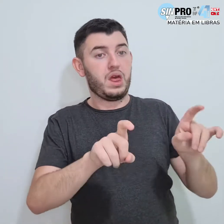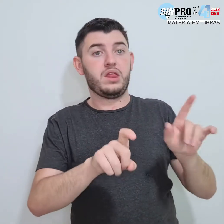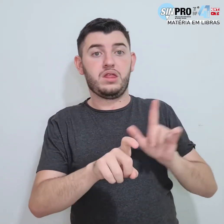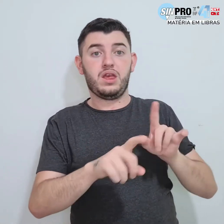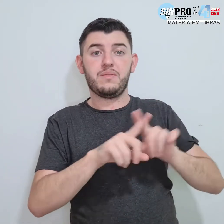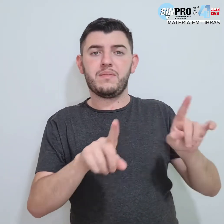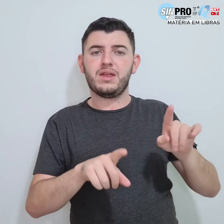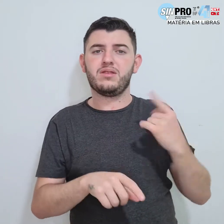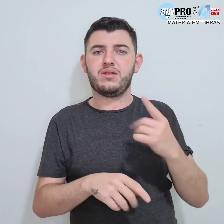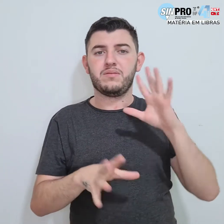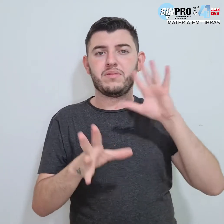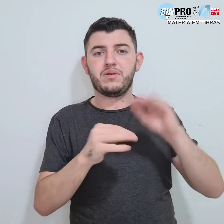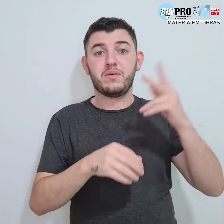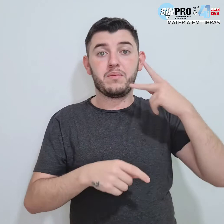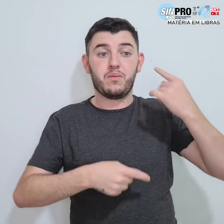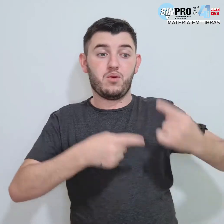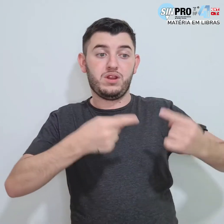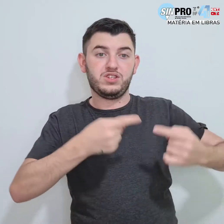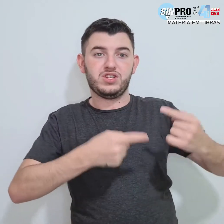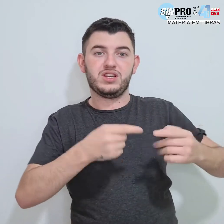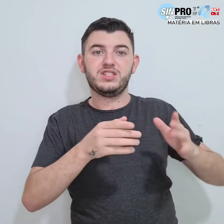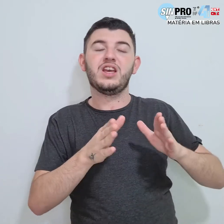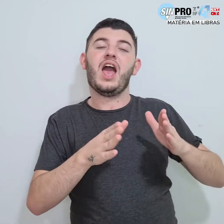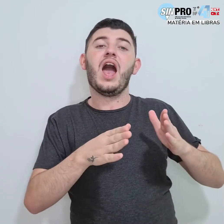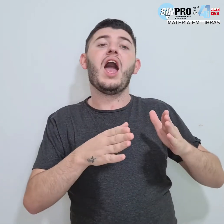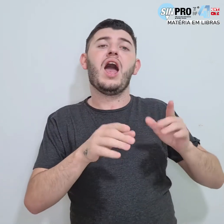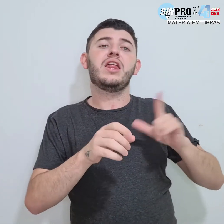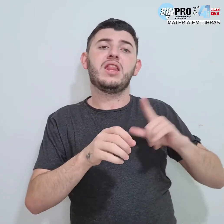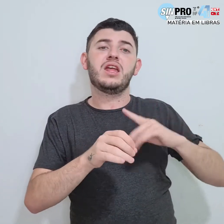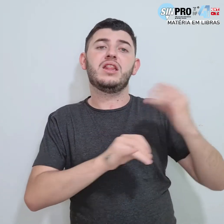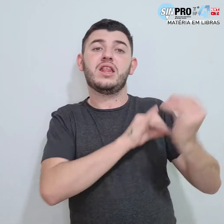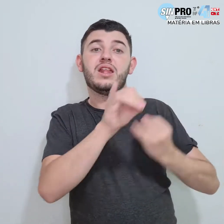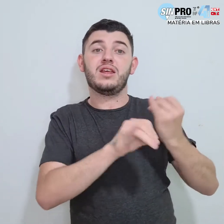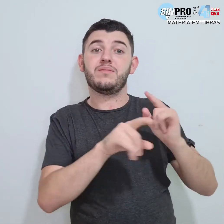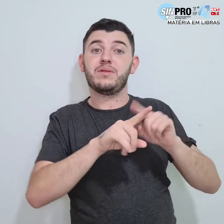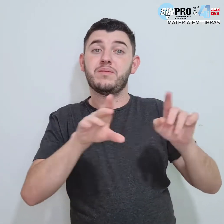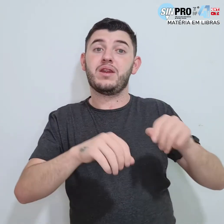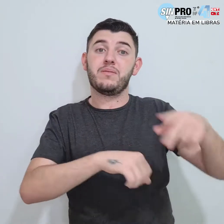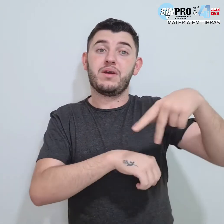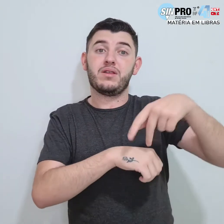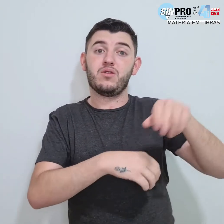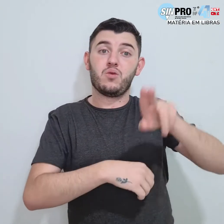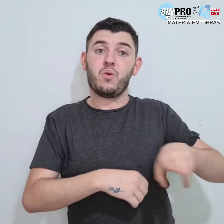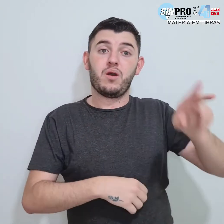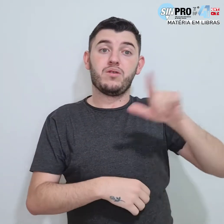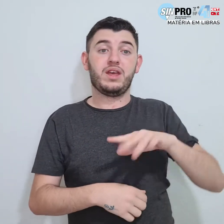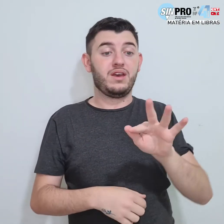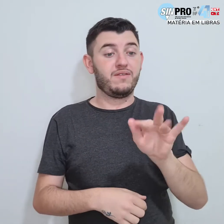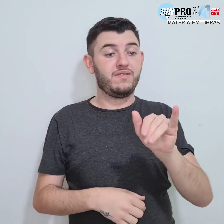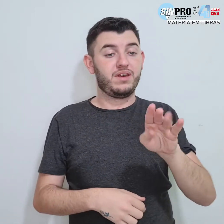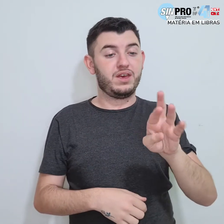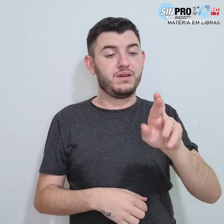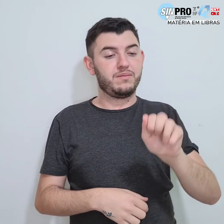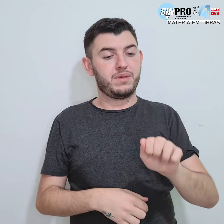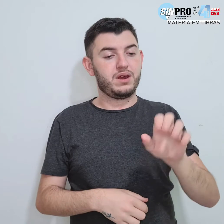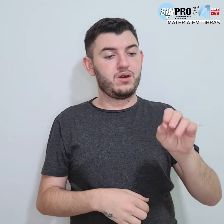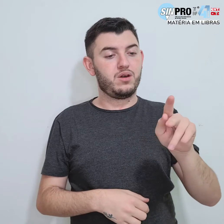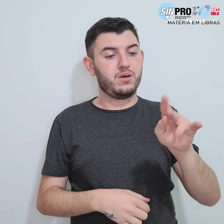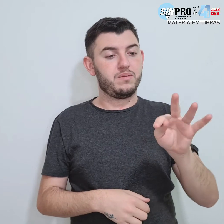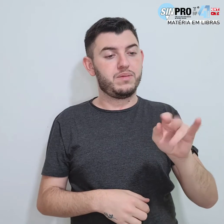com acesso à internet. No Uruguai, temos fibra ótica em todos os meios urbanos, por termos uma empresa pública